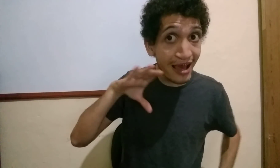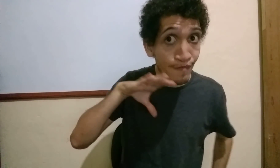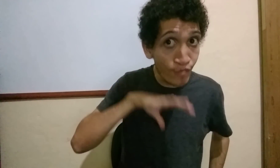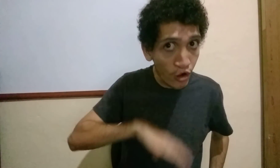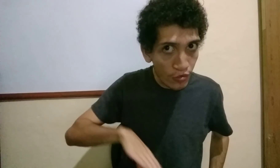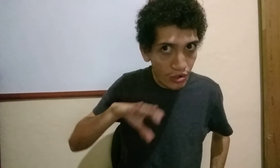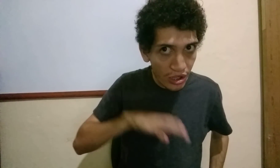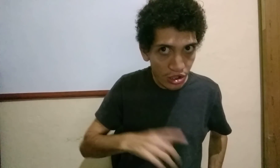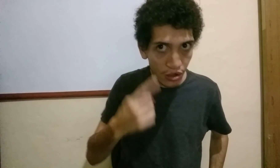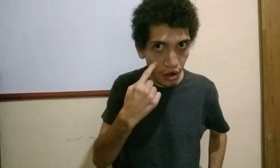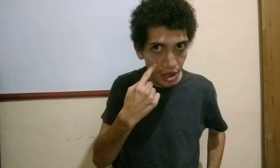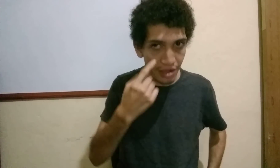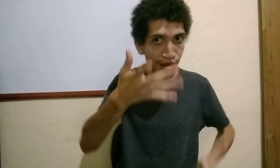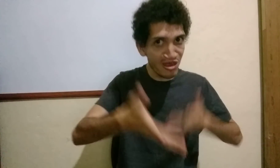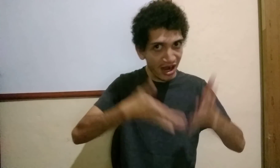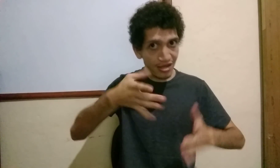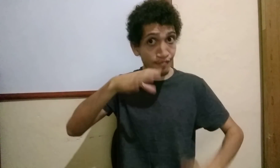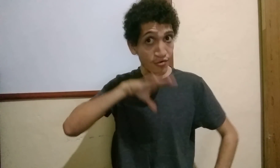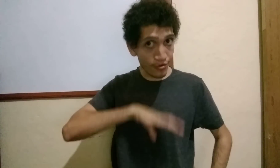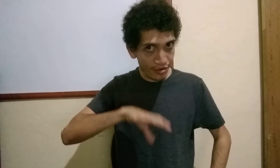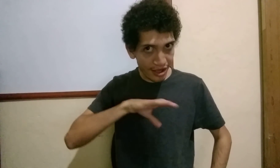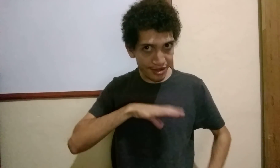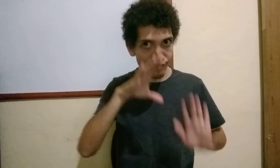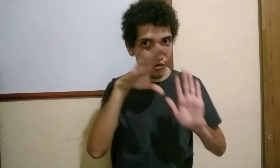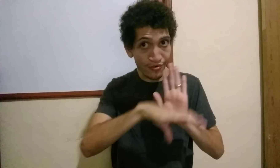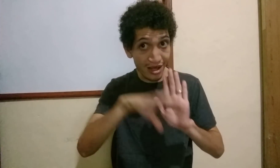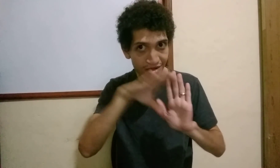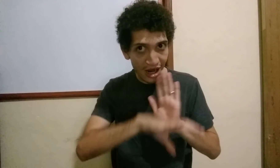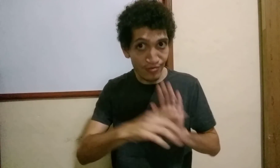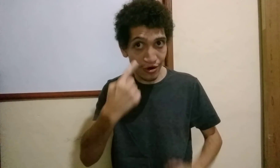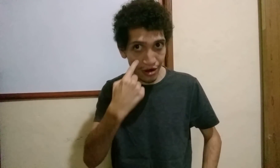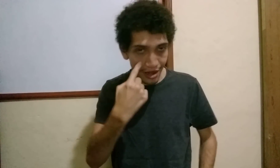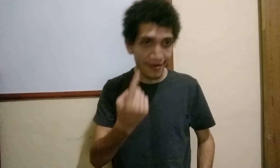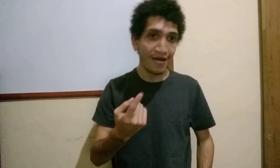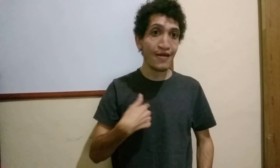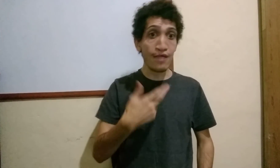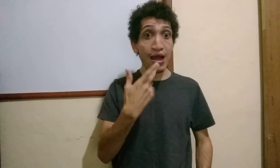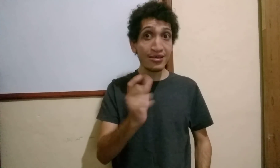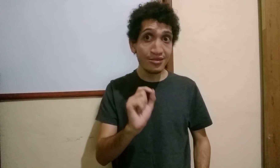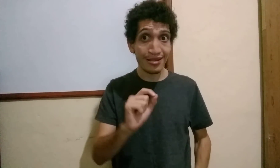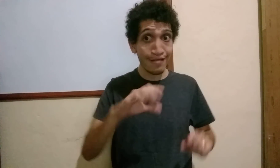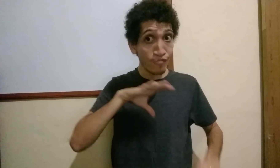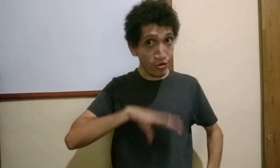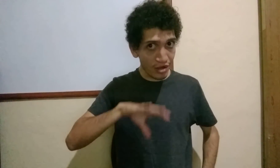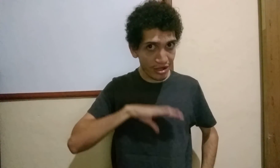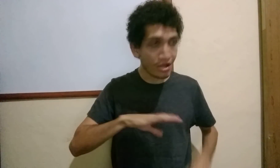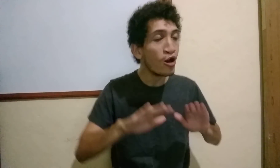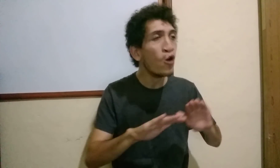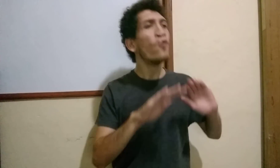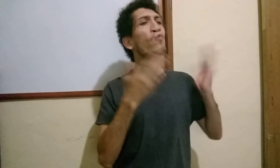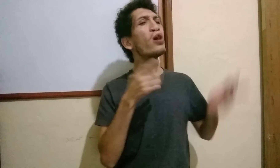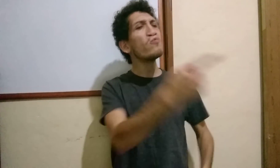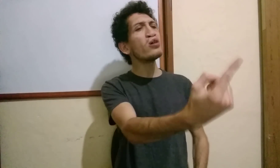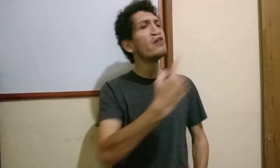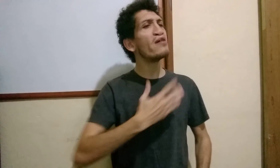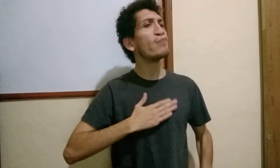em português! Olha! Livros português! Português lá! Olha! Pra falar assim! Português! Quando você vem na